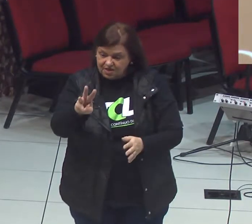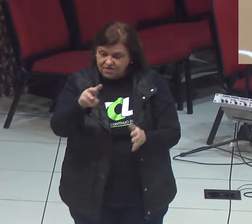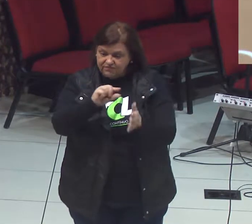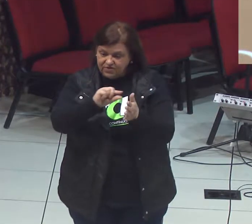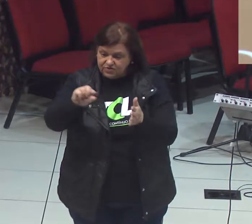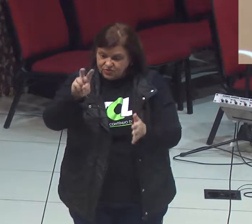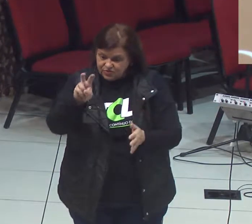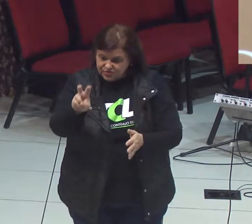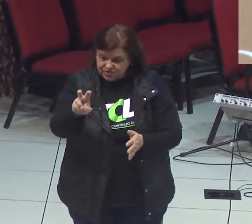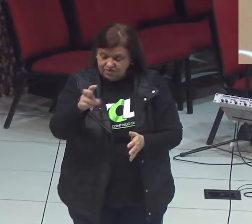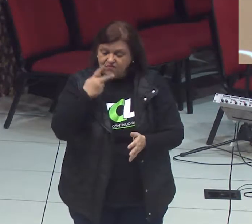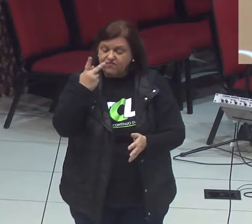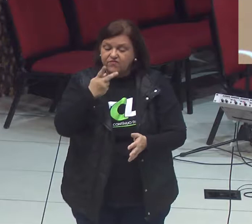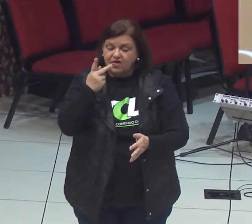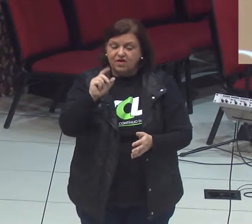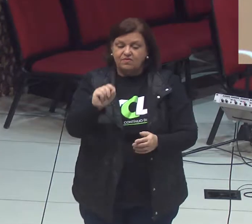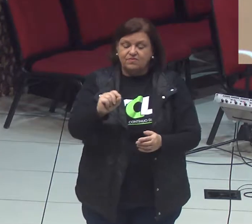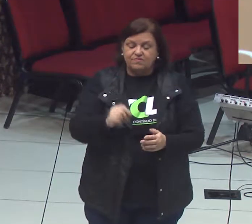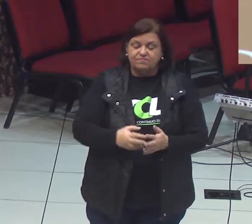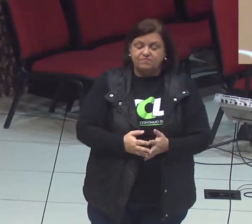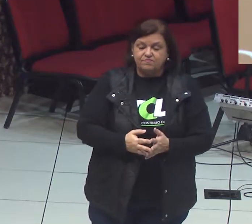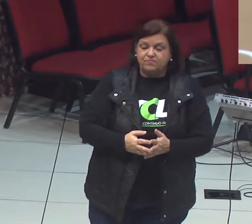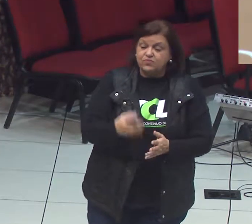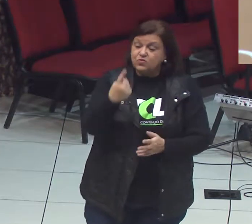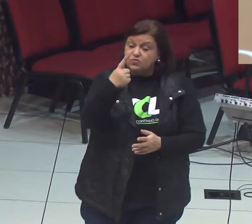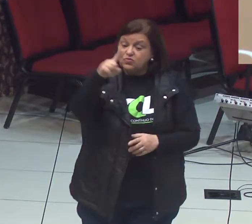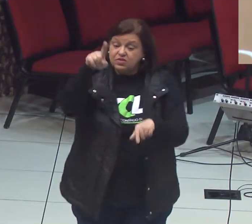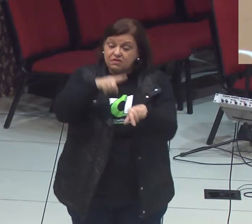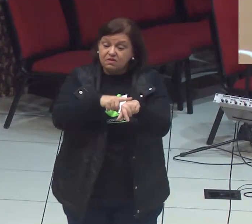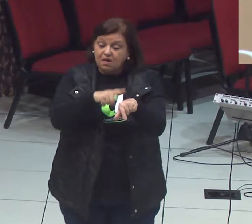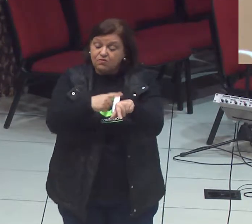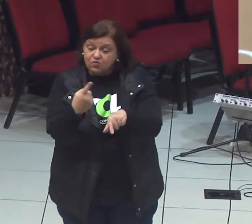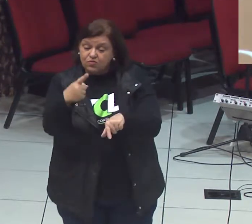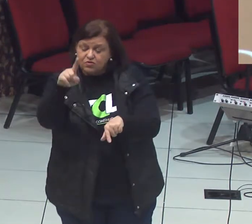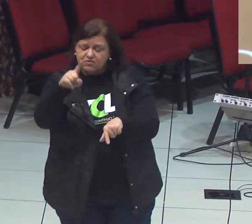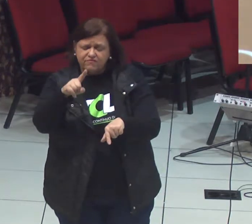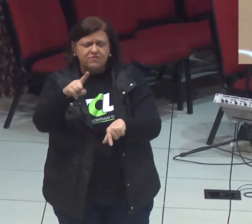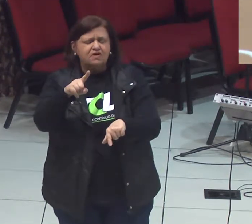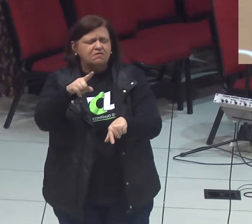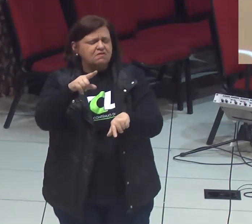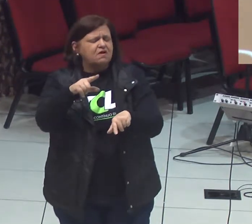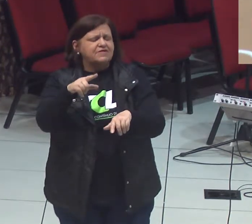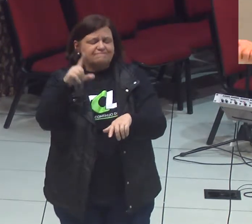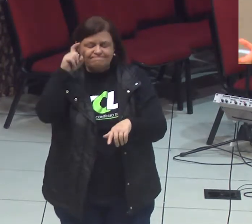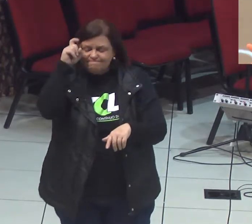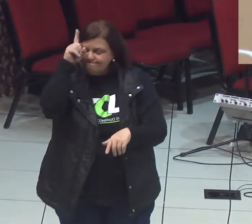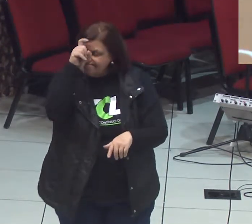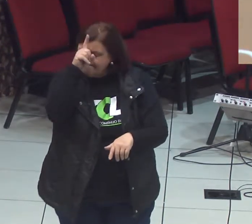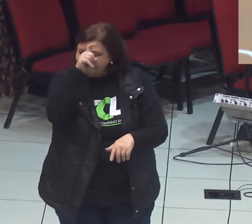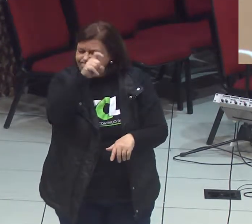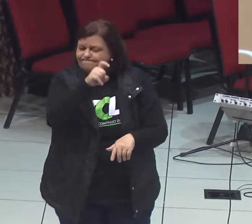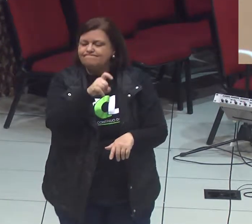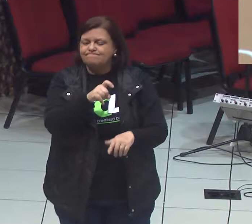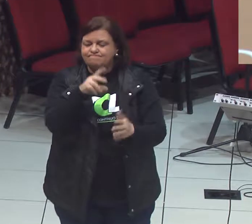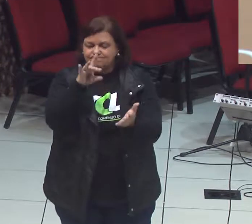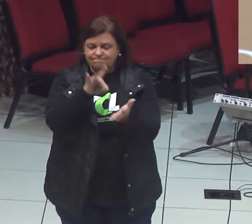você ouvisse. Saiba disto, nos últimos dias sobrevirão tempos terríveis, diz Paulo para